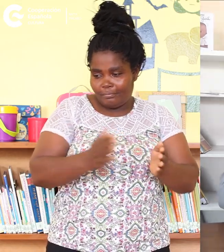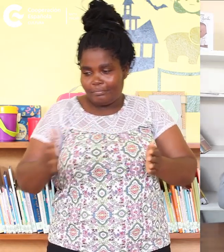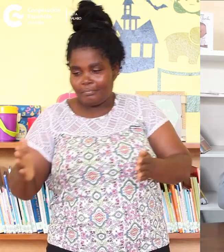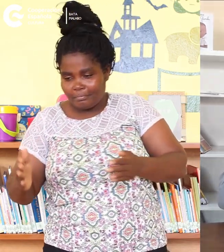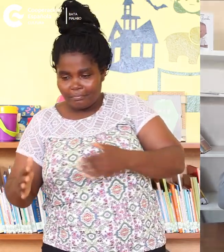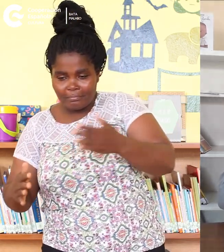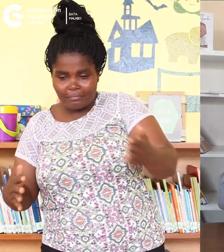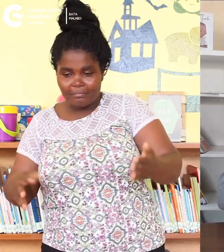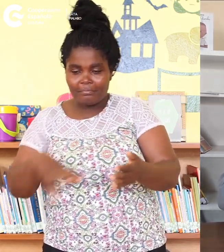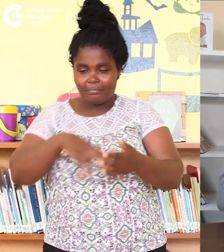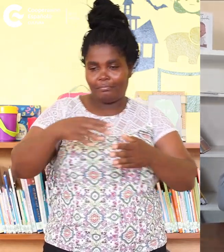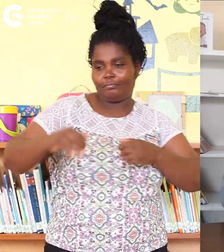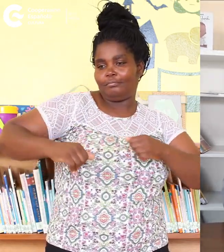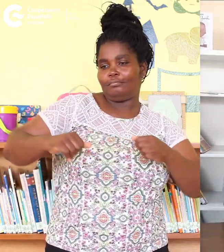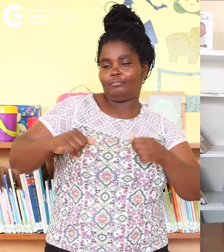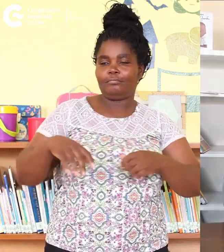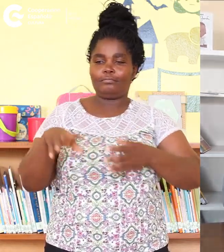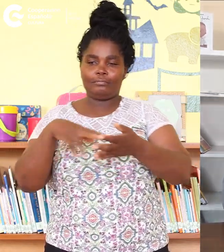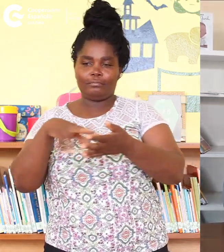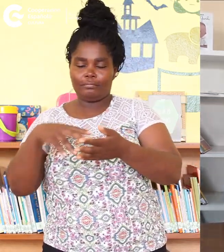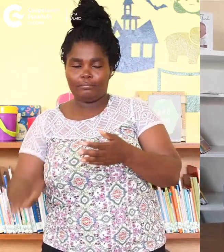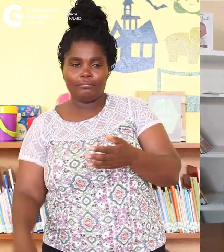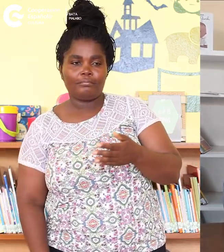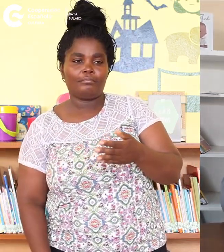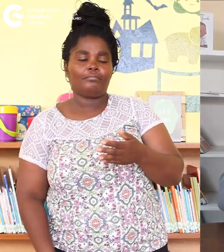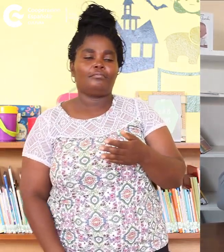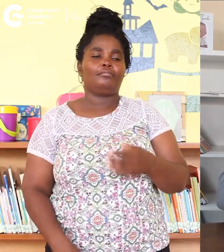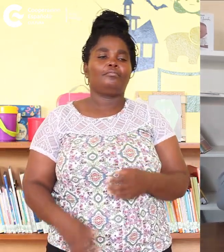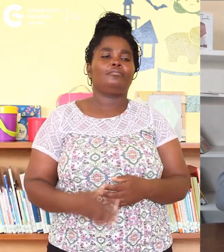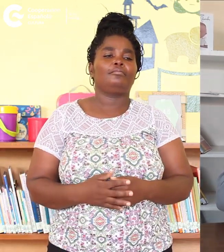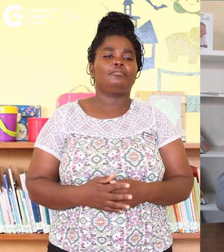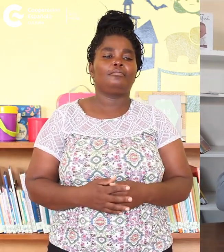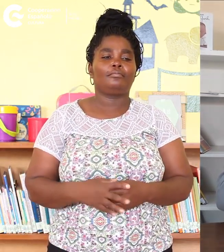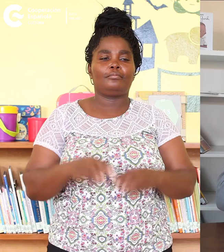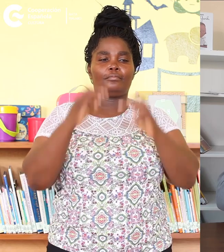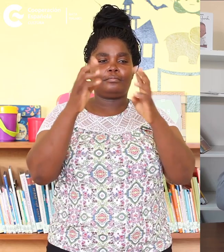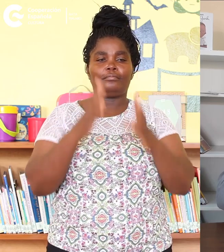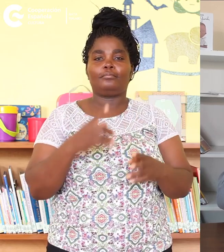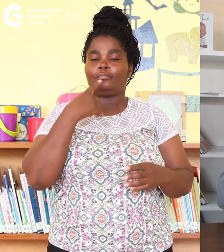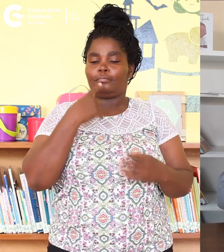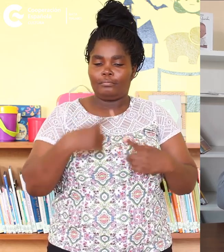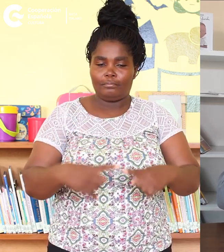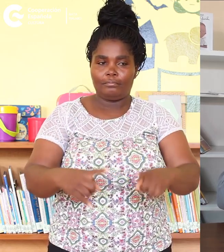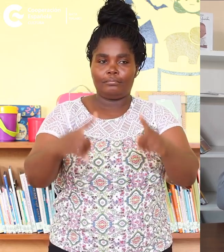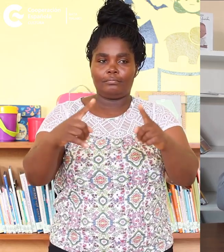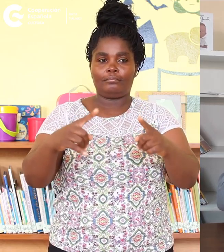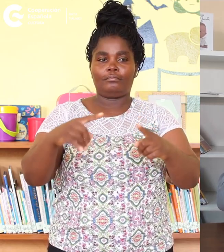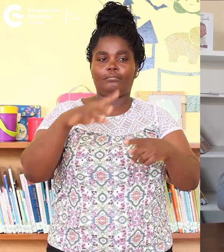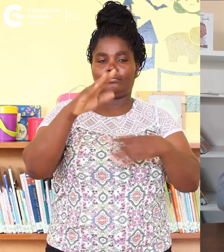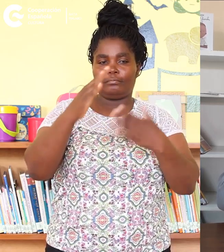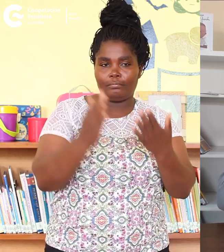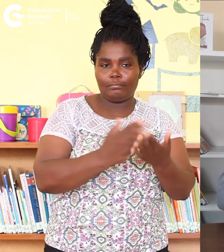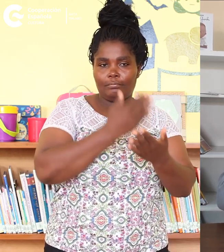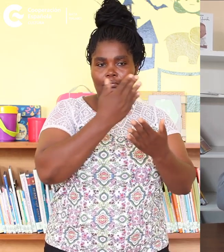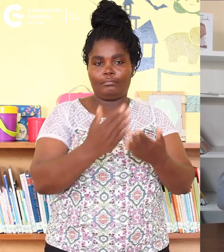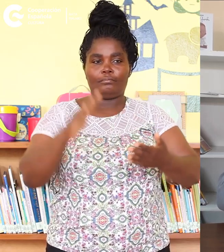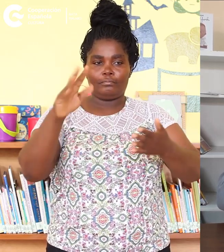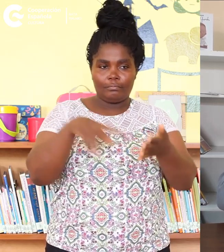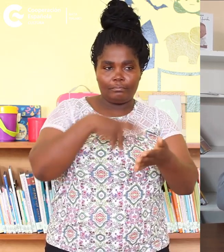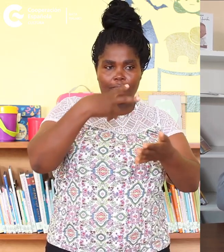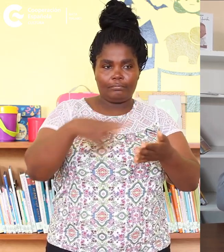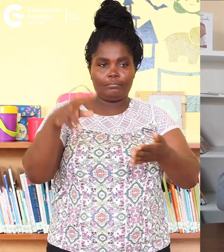otro, los brazos y las piernas. La maestra dirige. Ellos danzan, dan